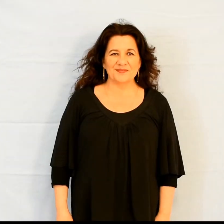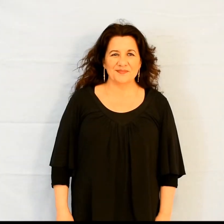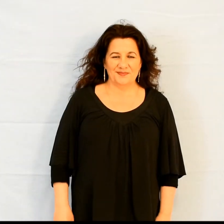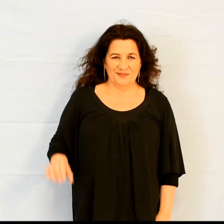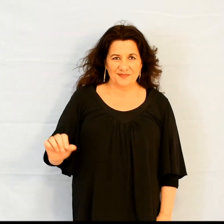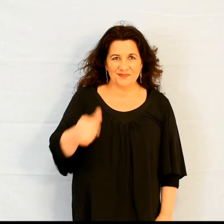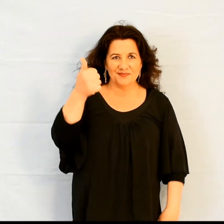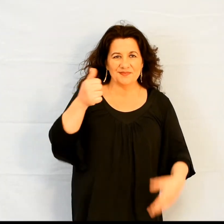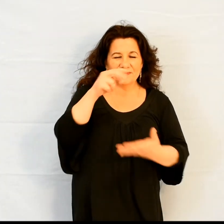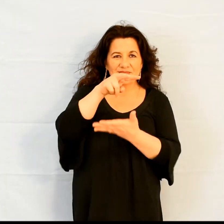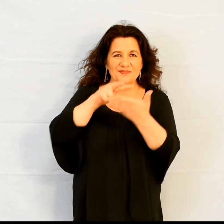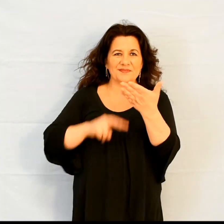Première lecture.